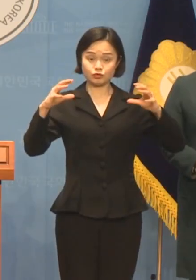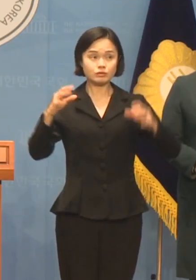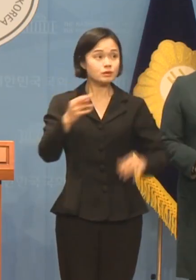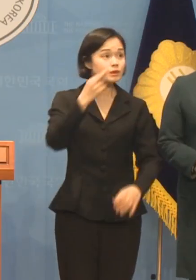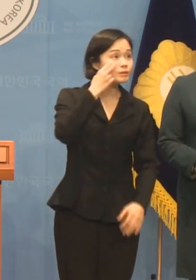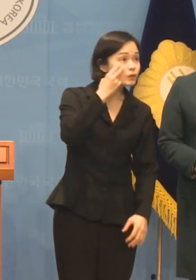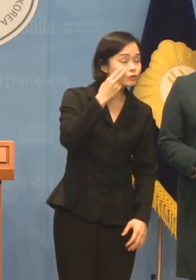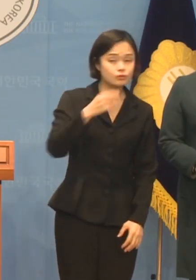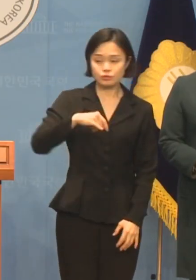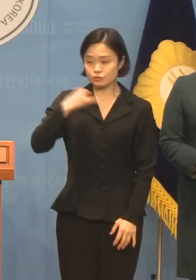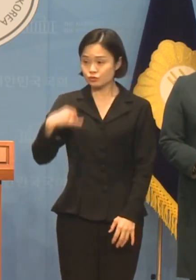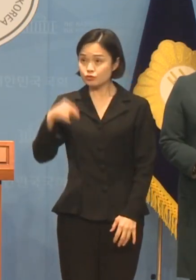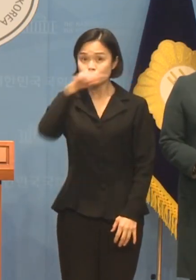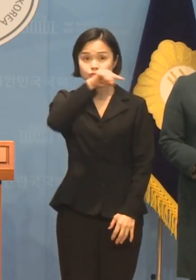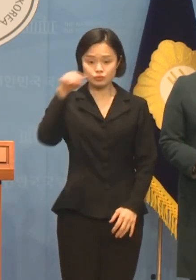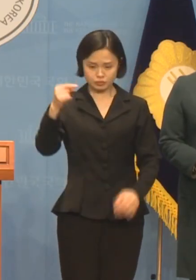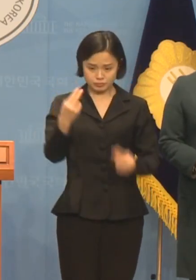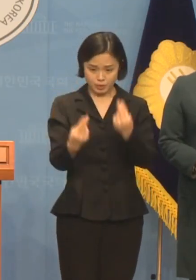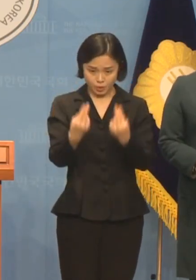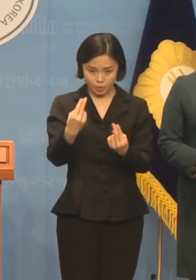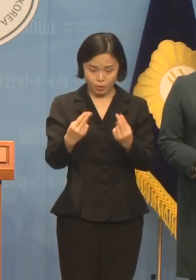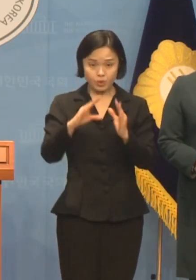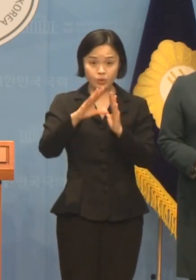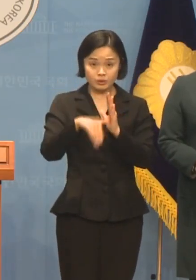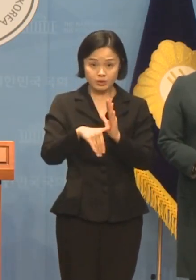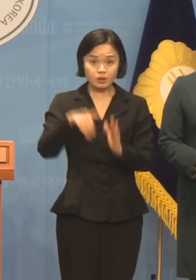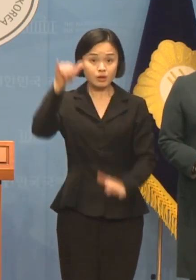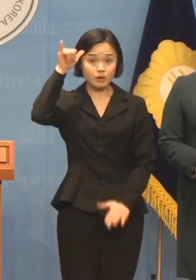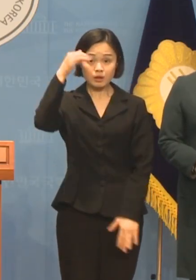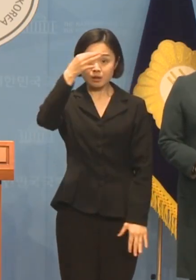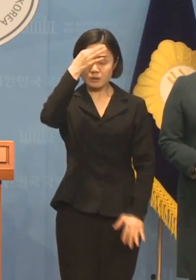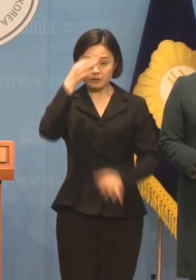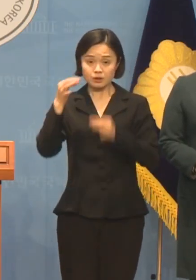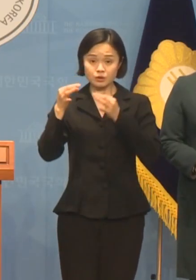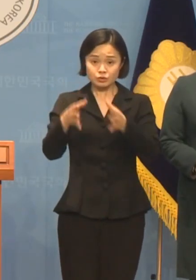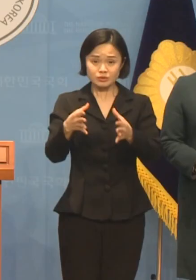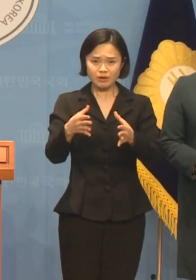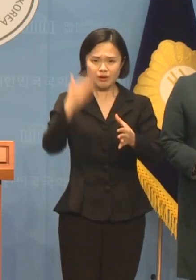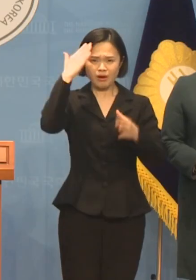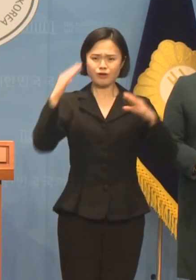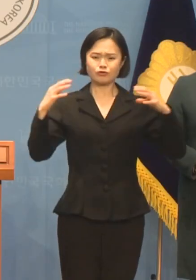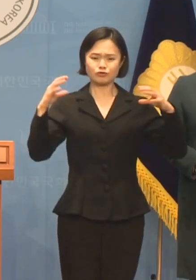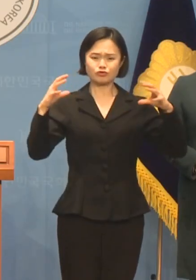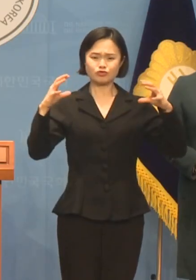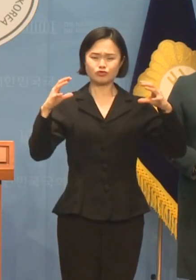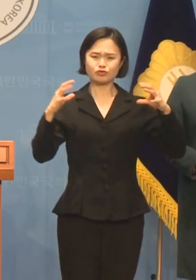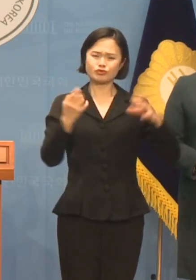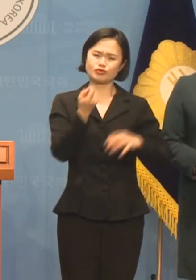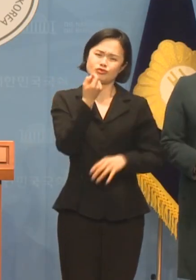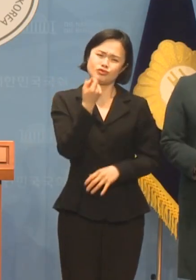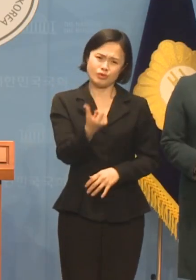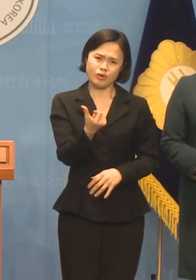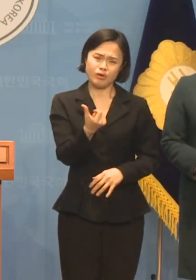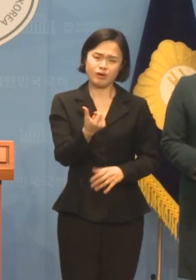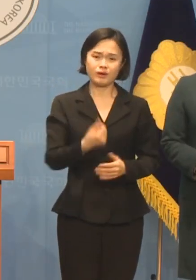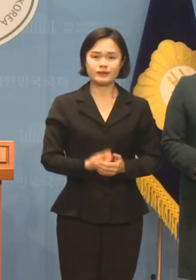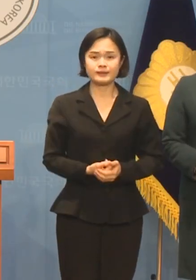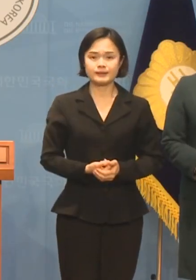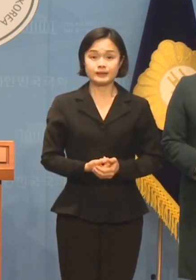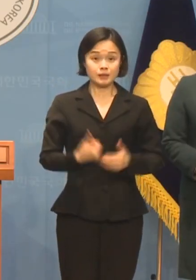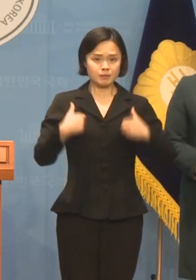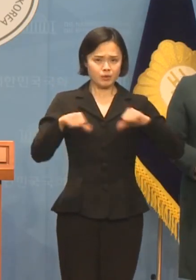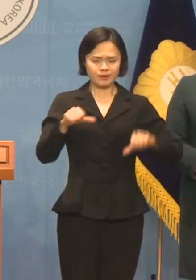면에서 현격한 차이를 보이고 있습니다. 참으로 늦었습니다. 늦었지만 그래도 다시 일어날